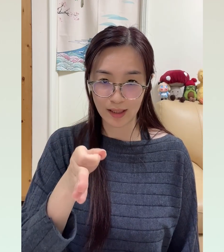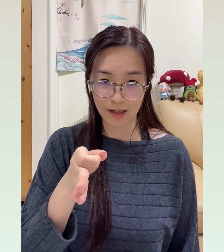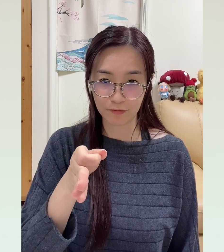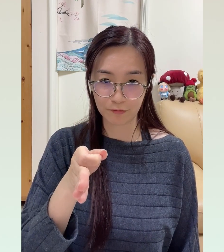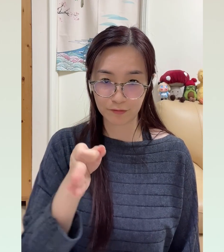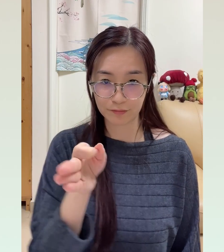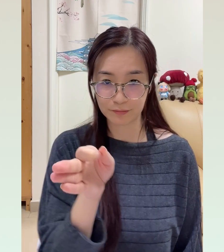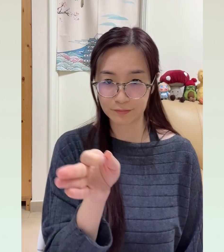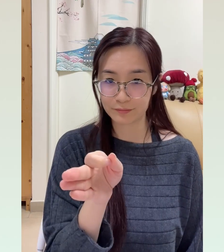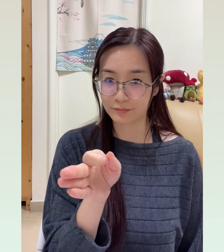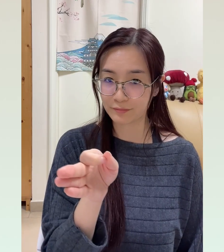F